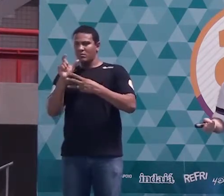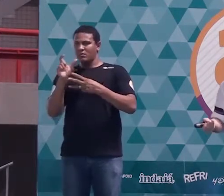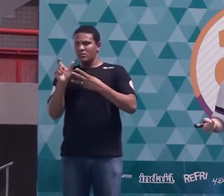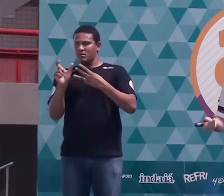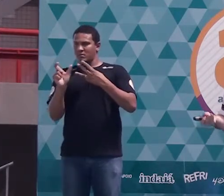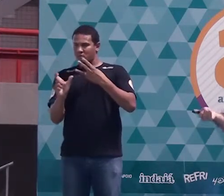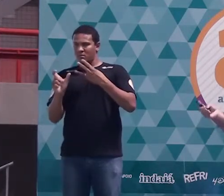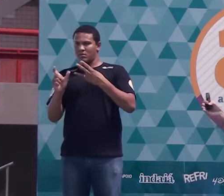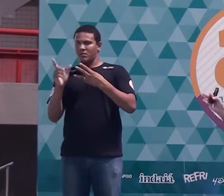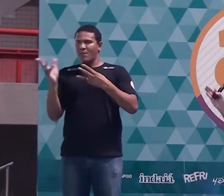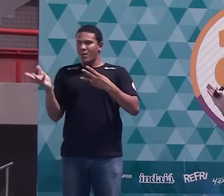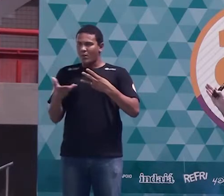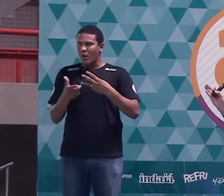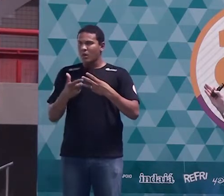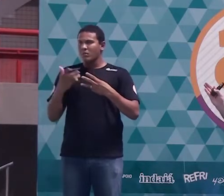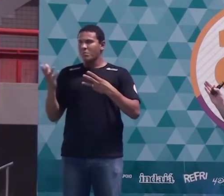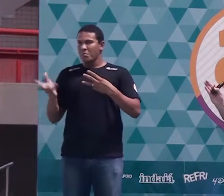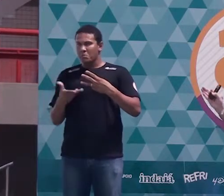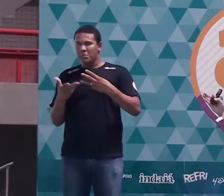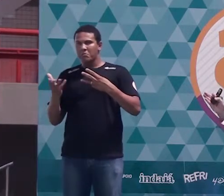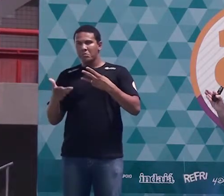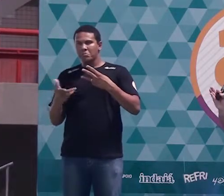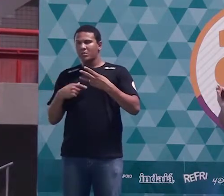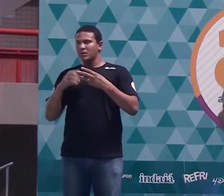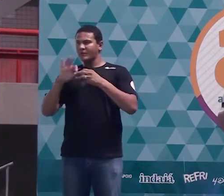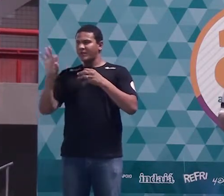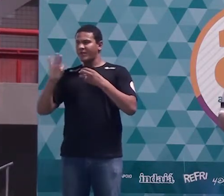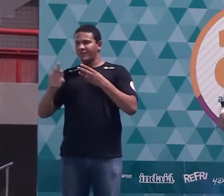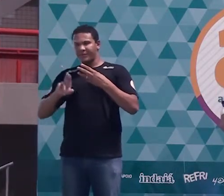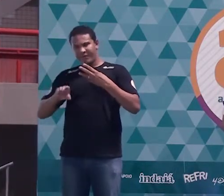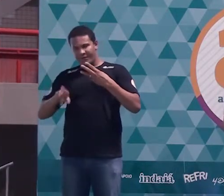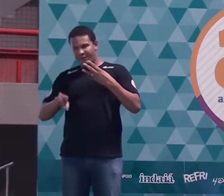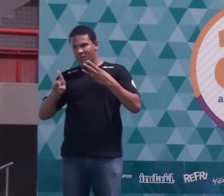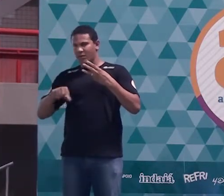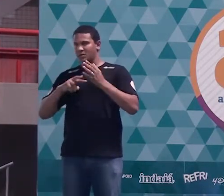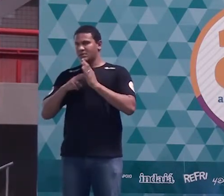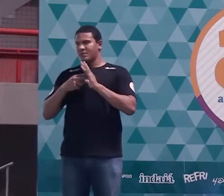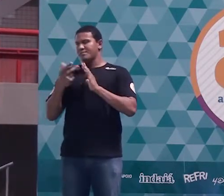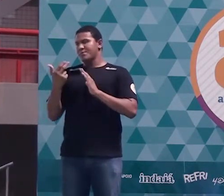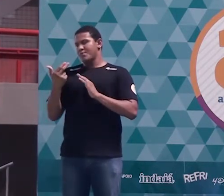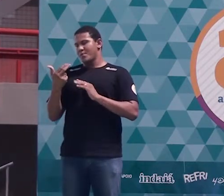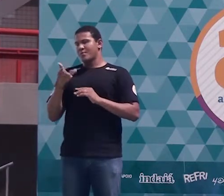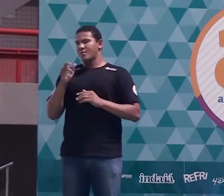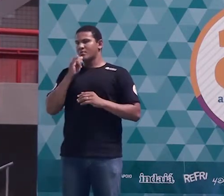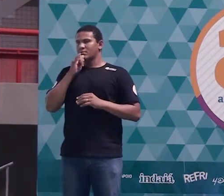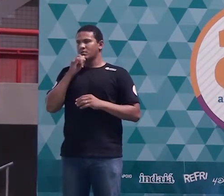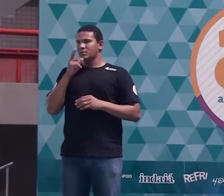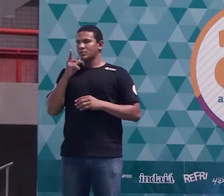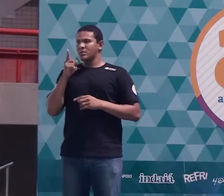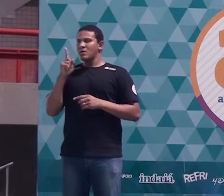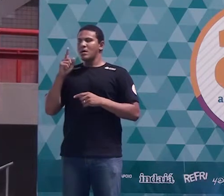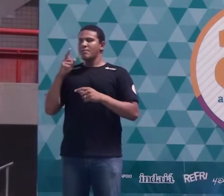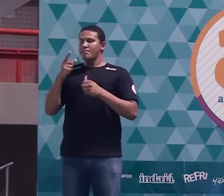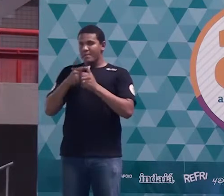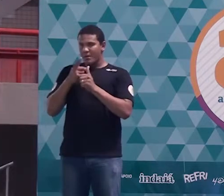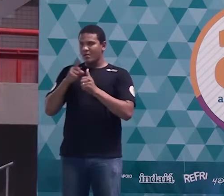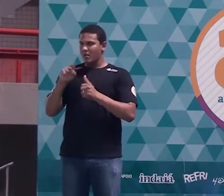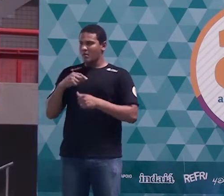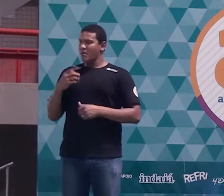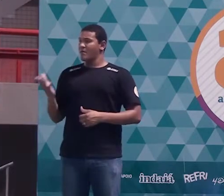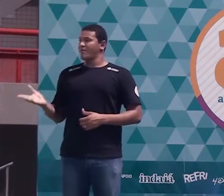hora. Que eu explico sempre, a gente começou dizendo vamos-nos em boa hora. Depois passaram a dizer vamos-nos